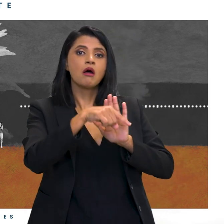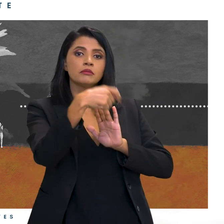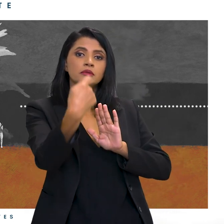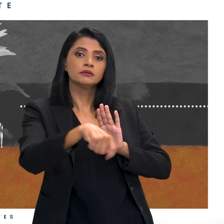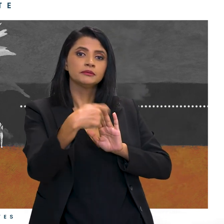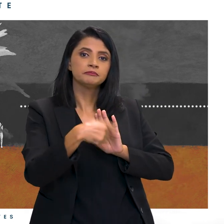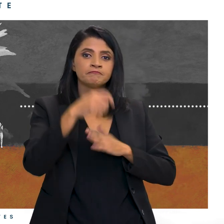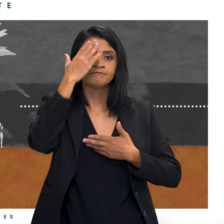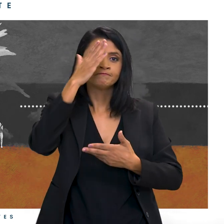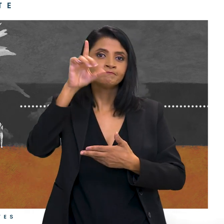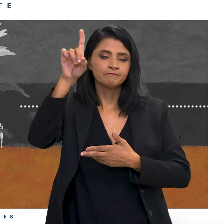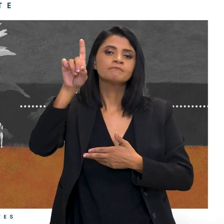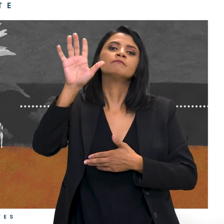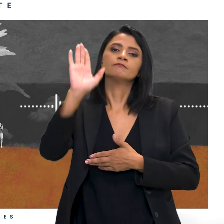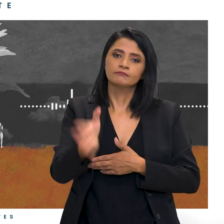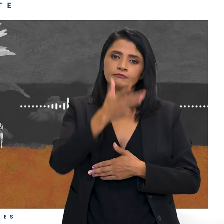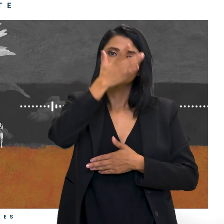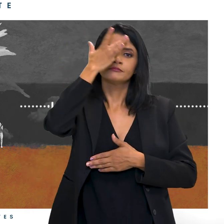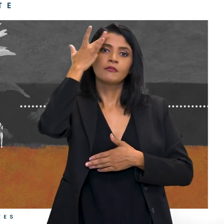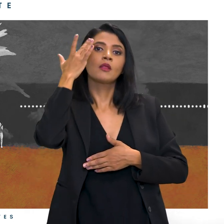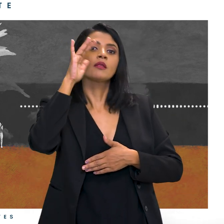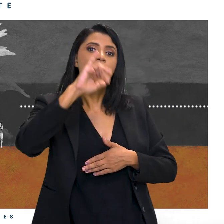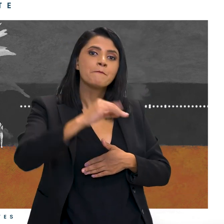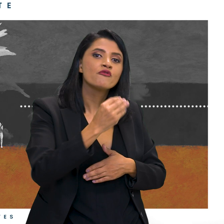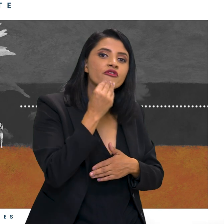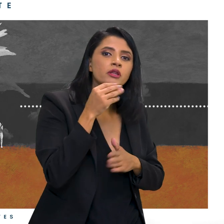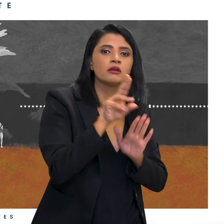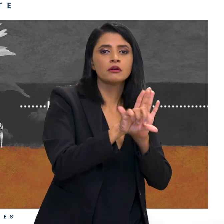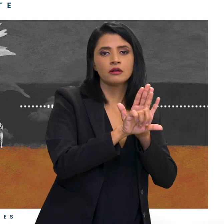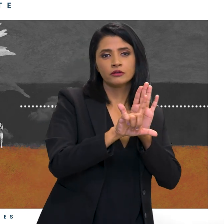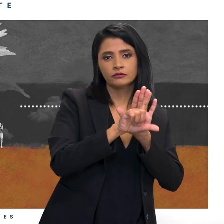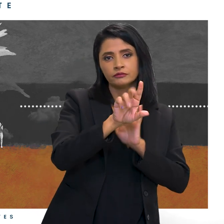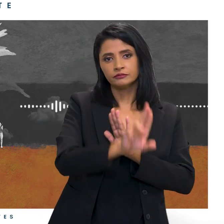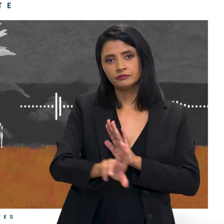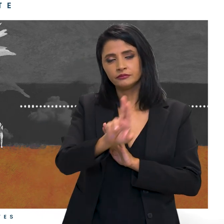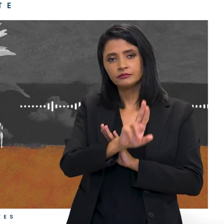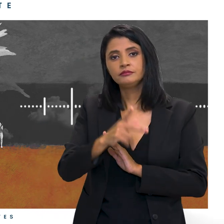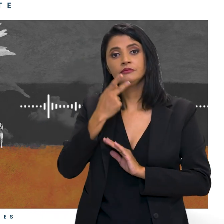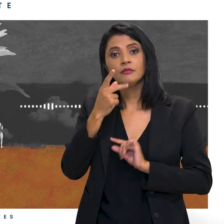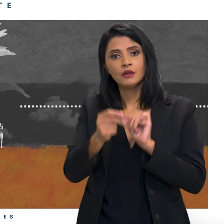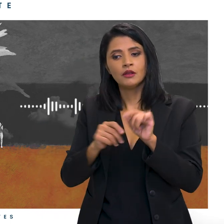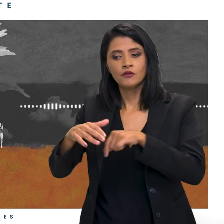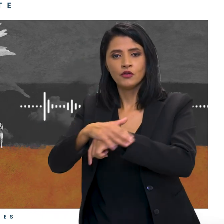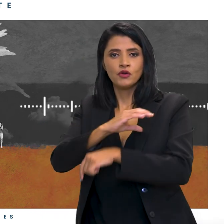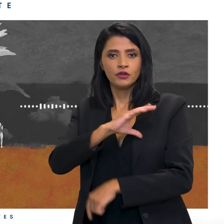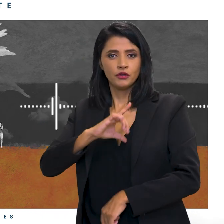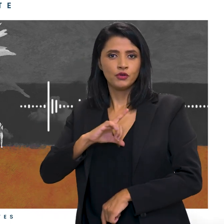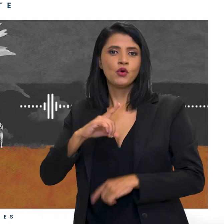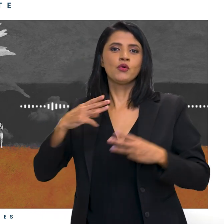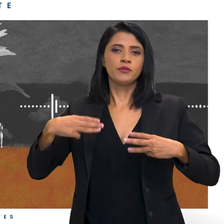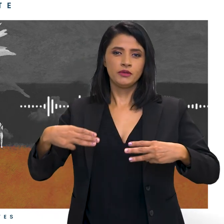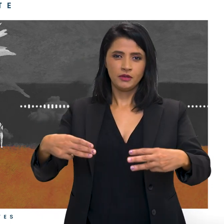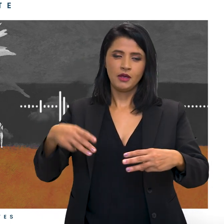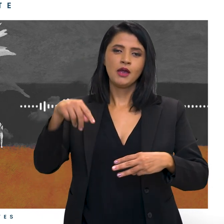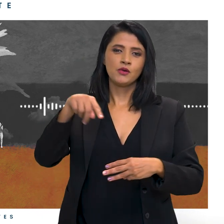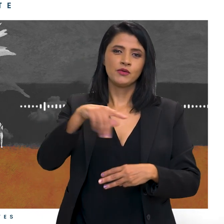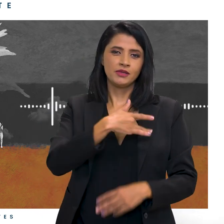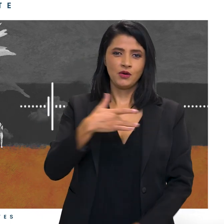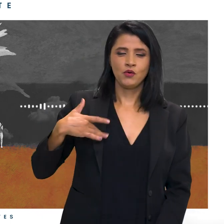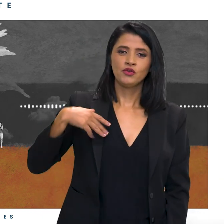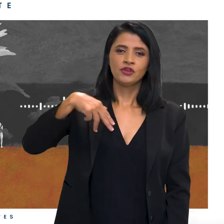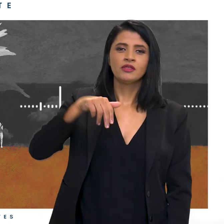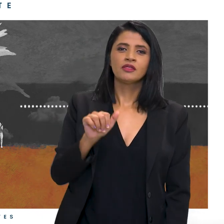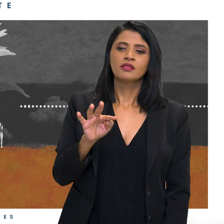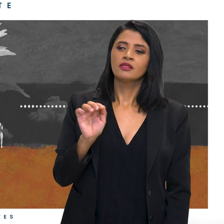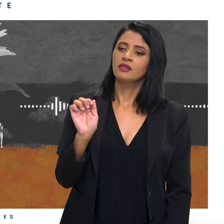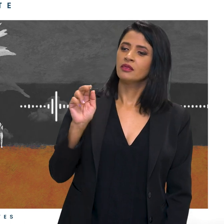uso delas. E graças a Deus, muita gente já está fazendo isso. Nós falamos com o coordenador do Ministério da Saúde,